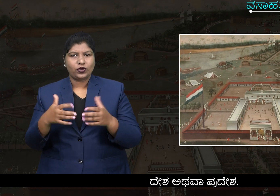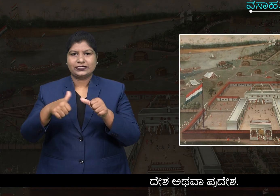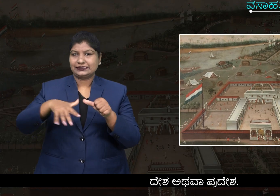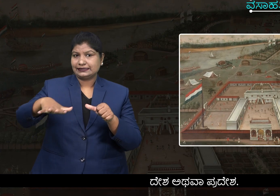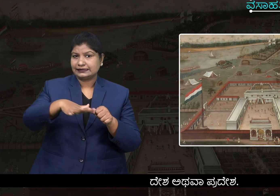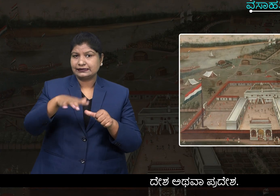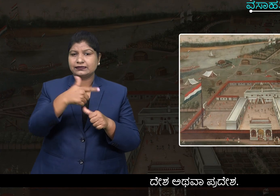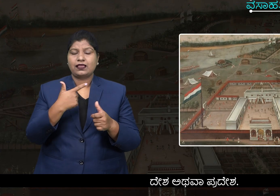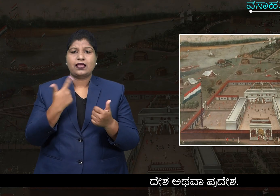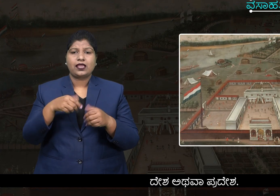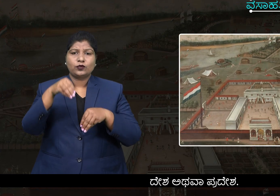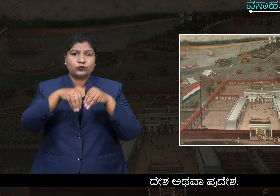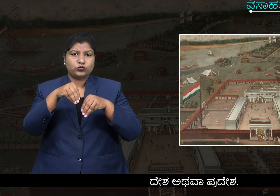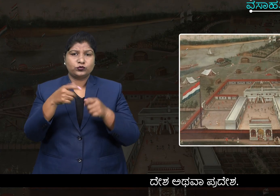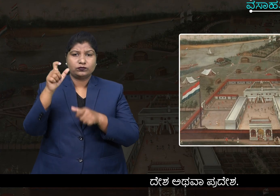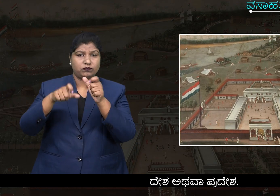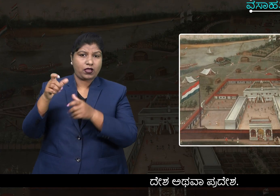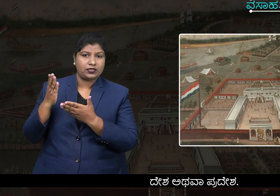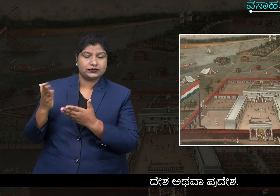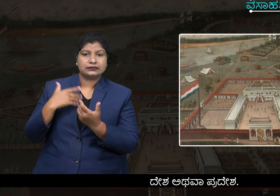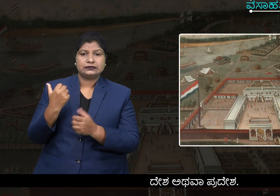ಅಥವಾ ಪ್ರದೇಶ.